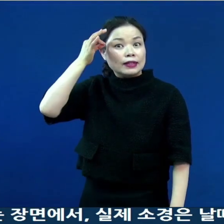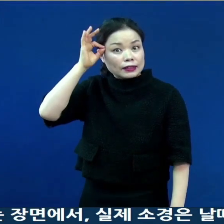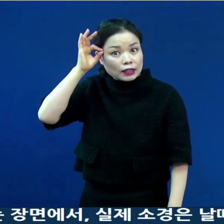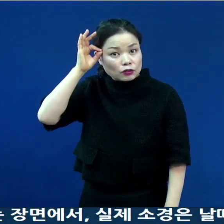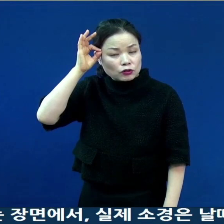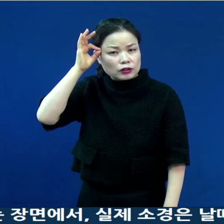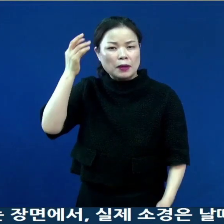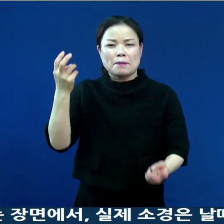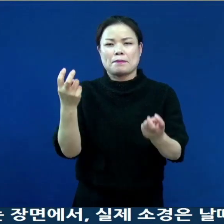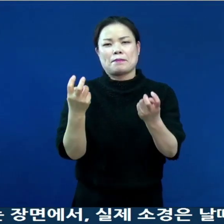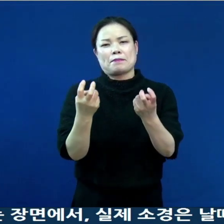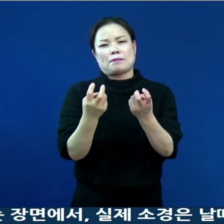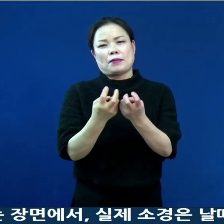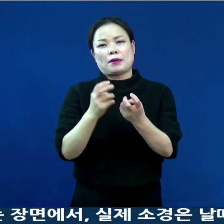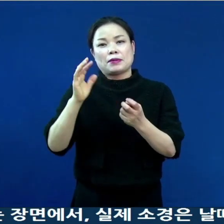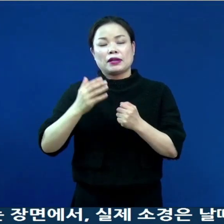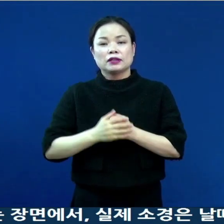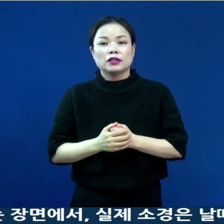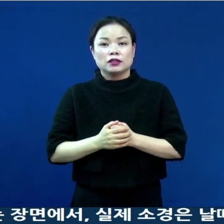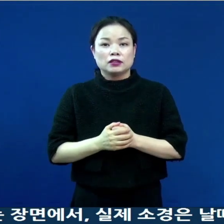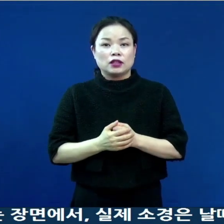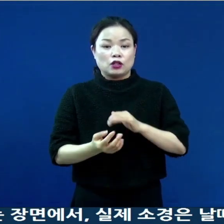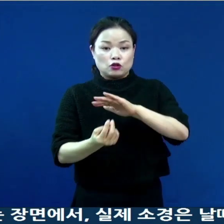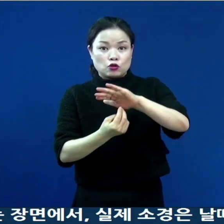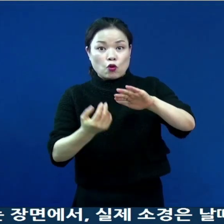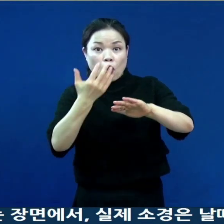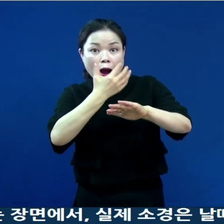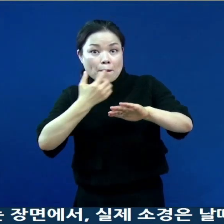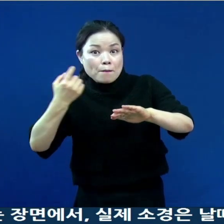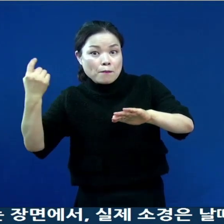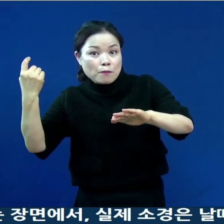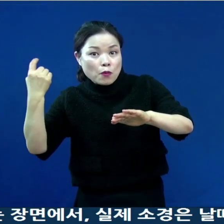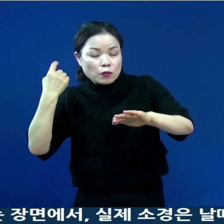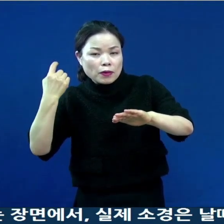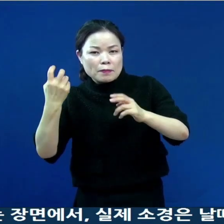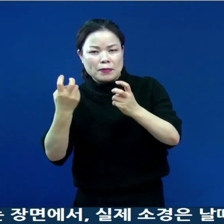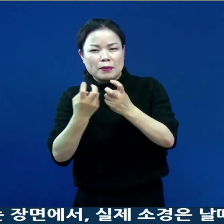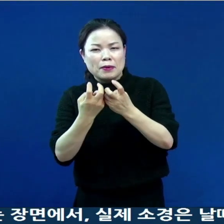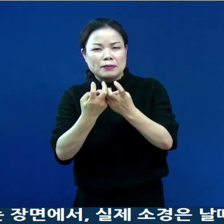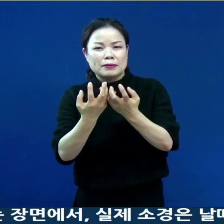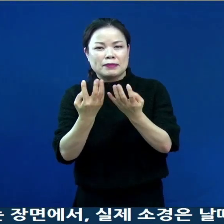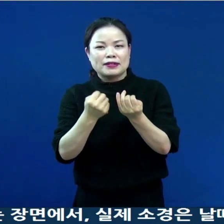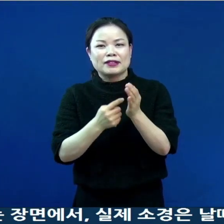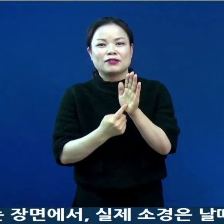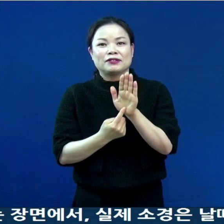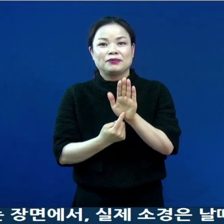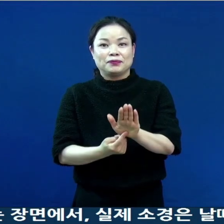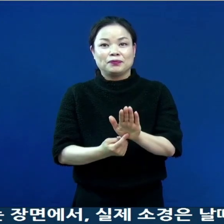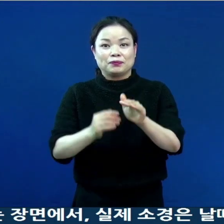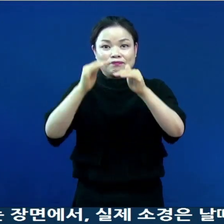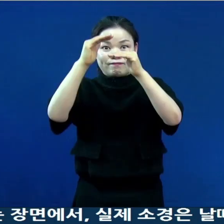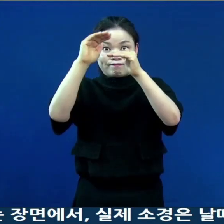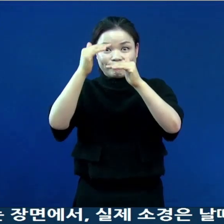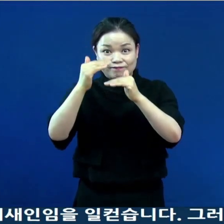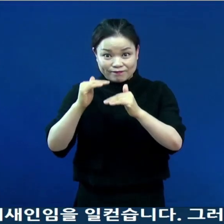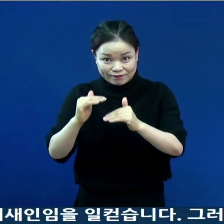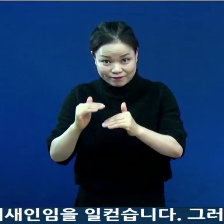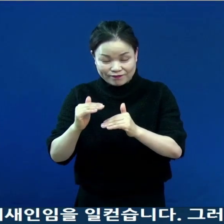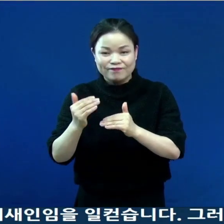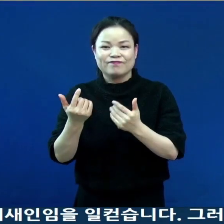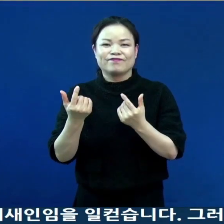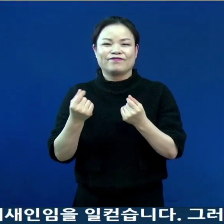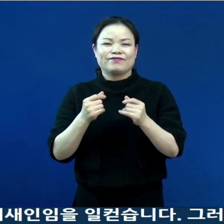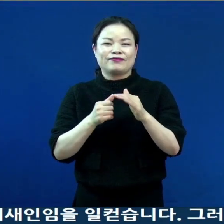해주는 방법이 되는데 요한복음에 그런 방법이 참 많이 나온다는 겁니다. 오늘 본문도